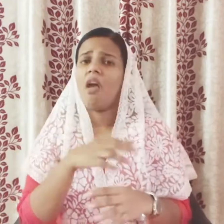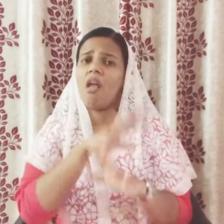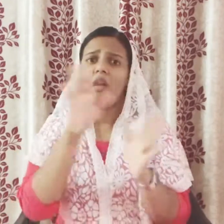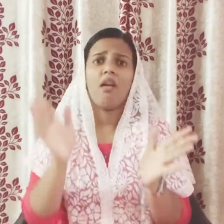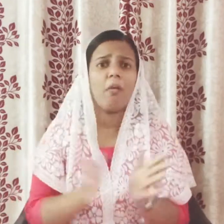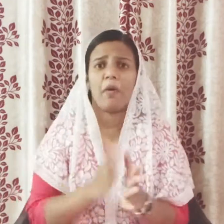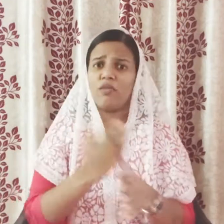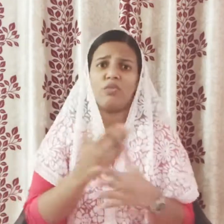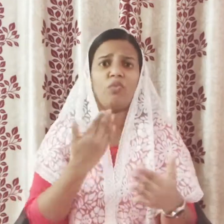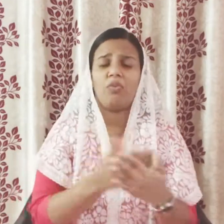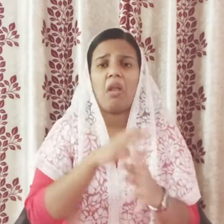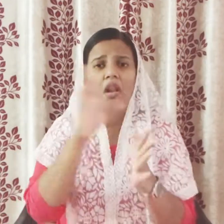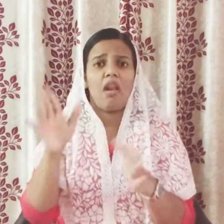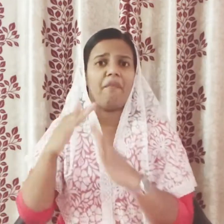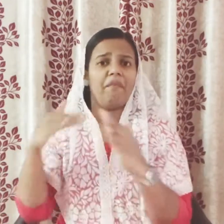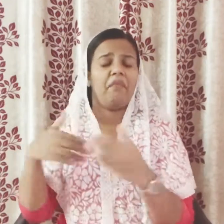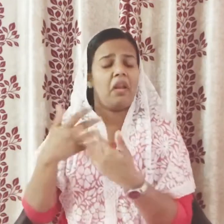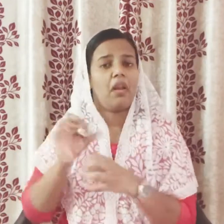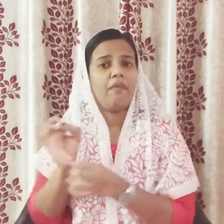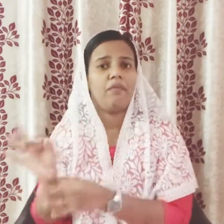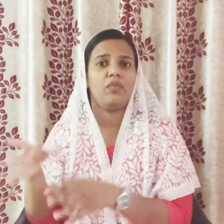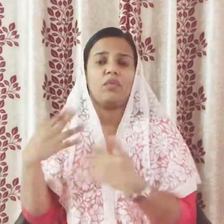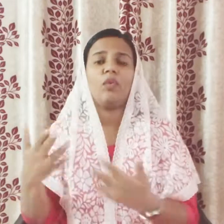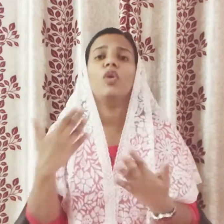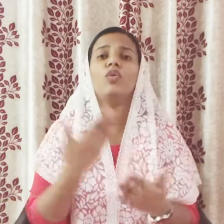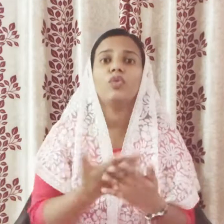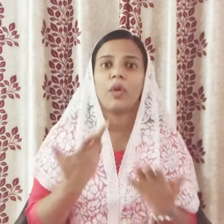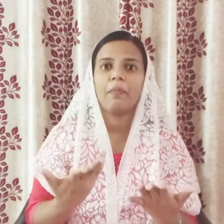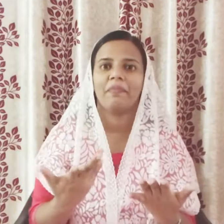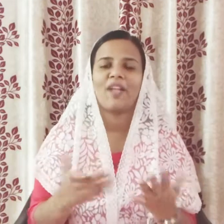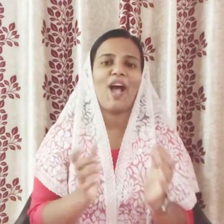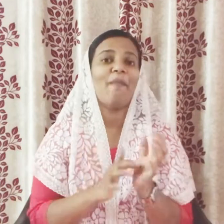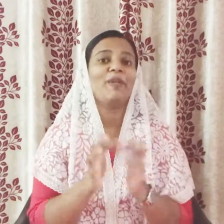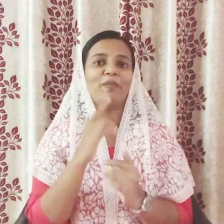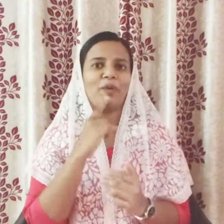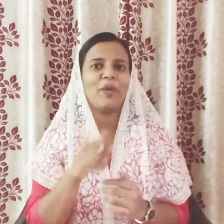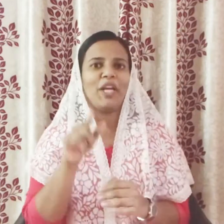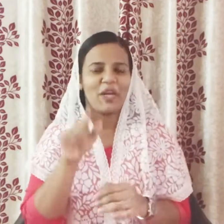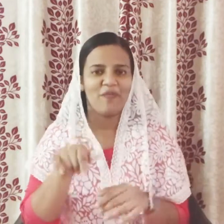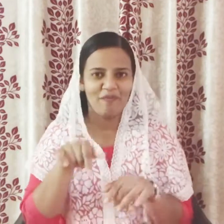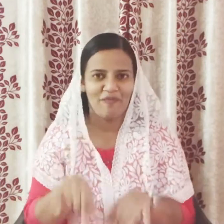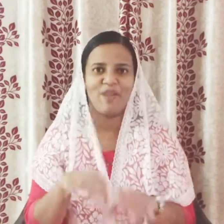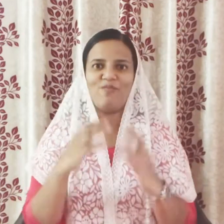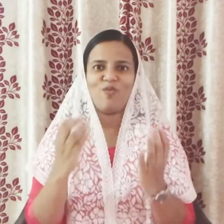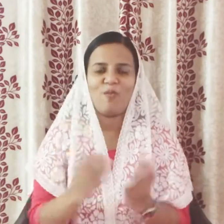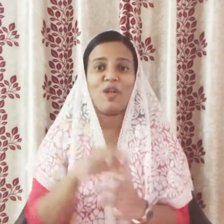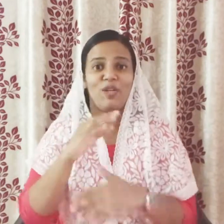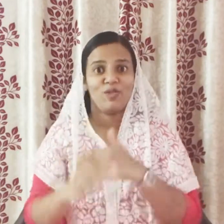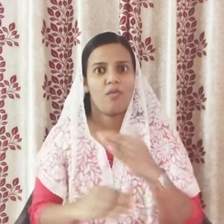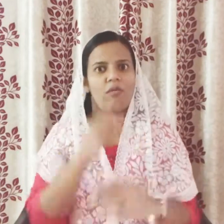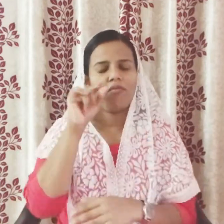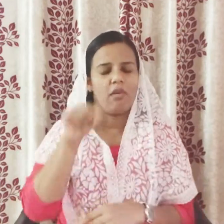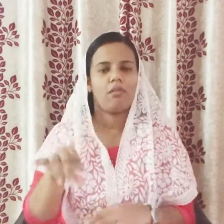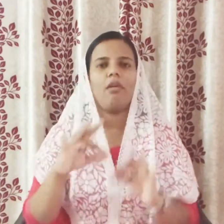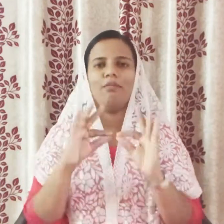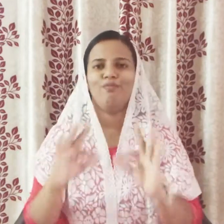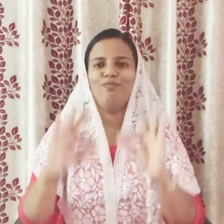നിന്നെ അനുഗമിച്ചില്ലേ? ഉടനെ കർത്താവ് പറഞ്ഞു, അതുകൊണ്ട് നീ നിരാശപ്പെടുകയൊന്നും വേണ്ട, ഇവിടെയും അവിടെയും നിനക്ക് പ്രതിഫലമുണ്ടാകും. അതാണ് കർത്താവിന് വേണ്ടി